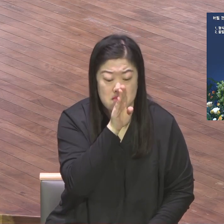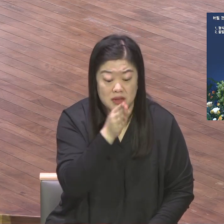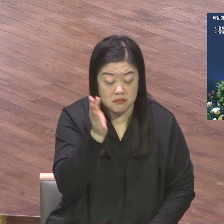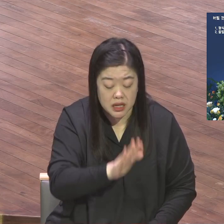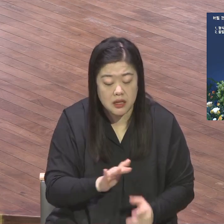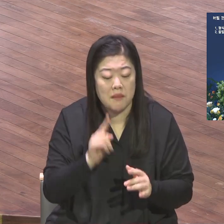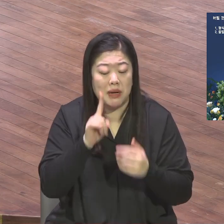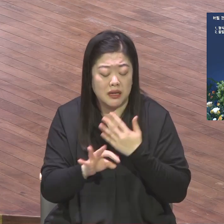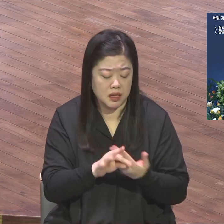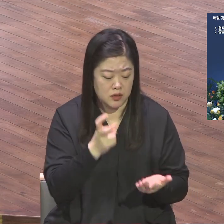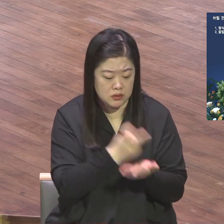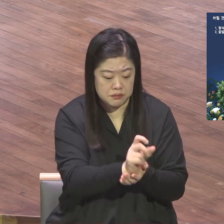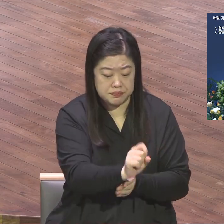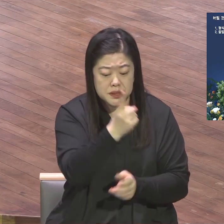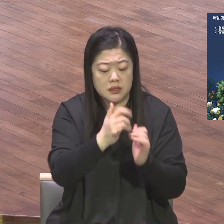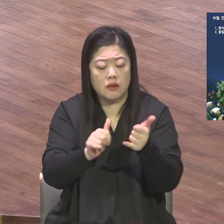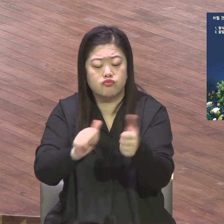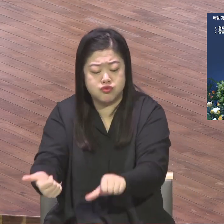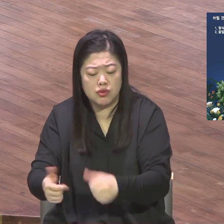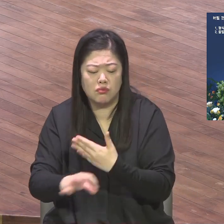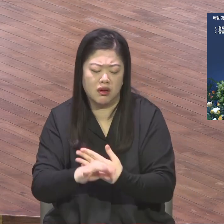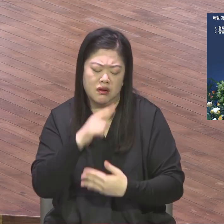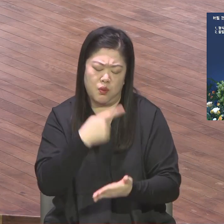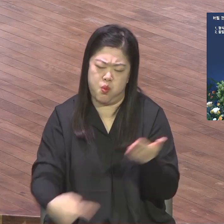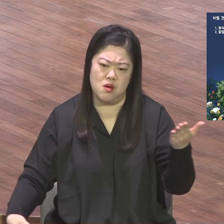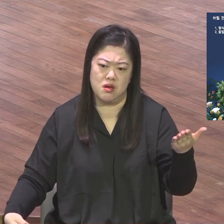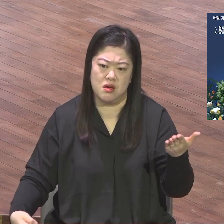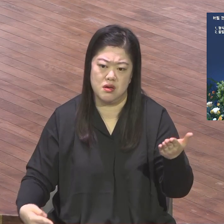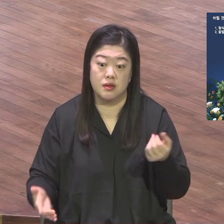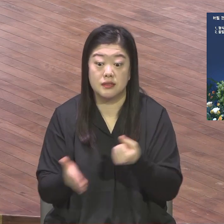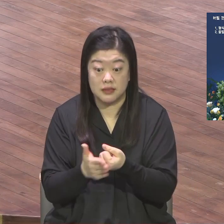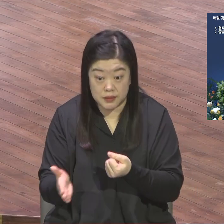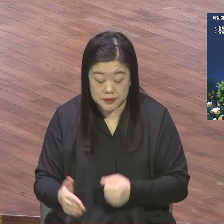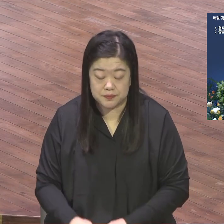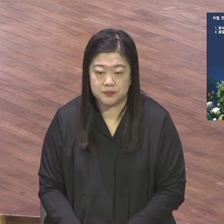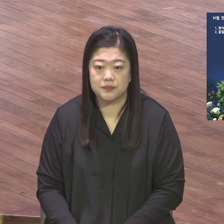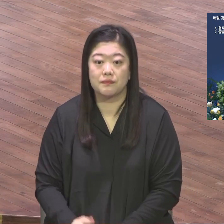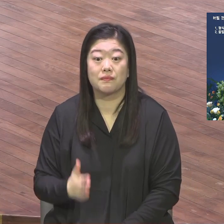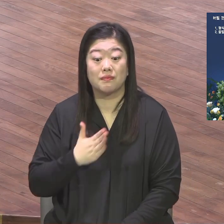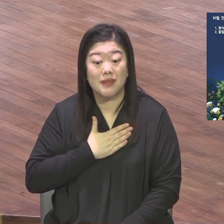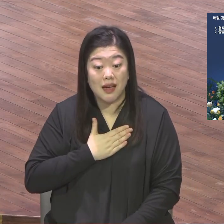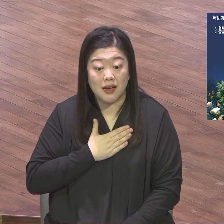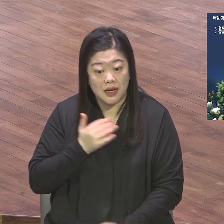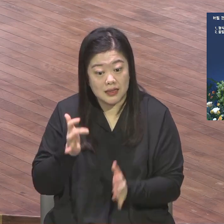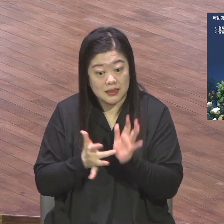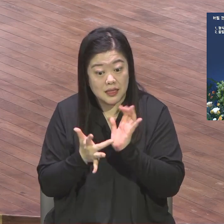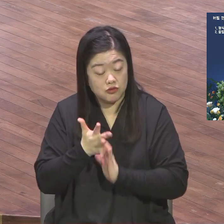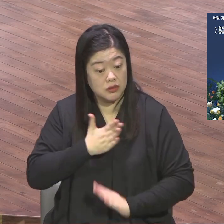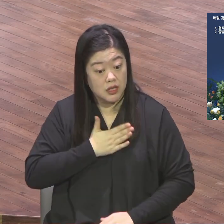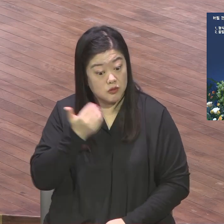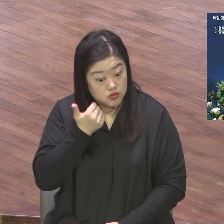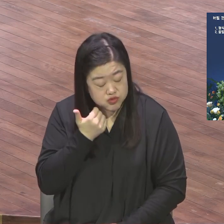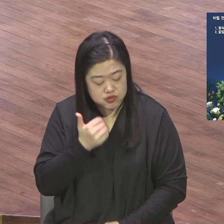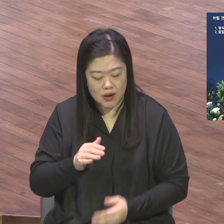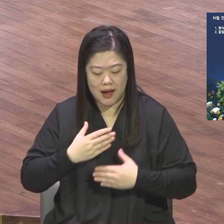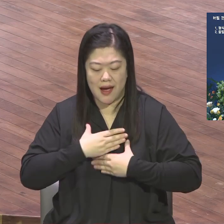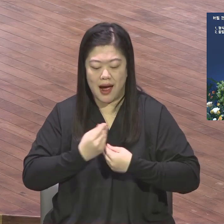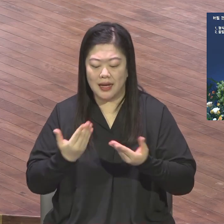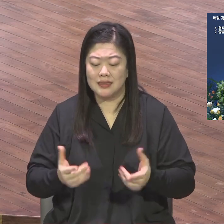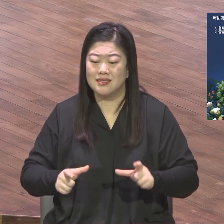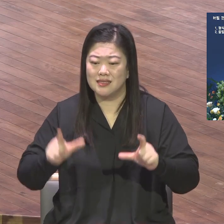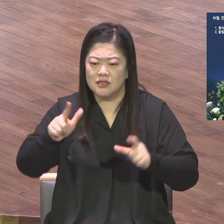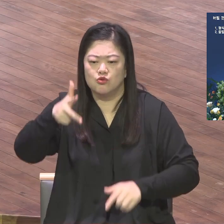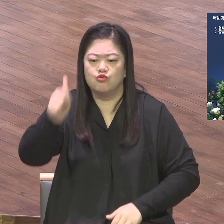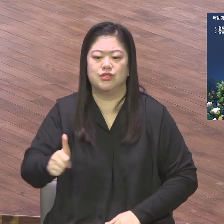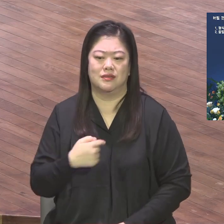강조하고 있어요. 그러면서 아주 중요한 말씀하십니다. 인자는 안식일의 주인이라. 이 말씀을